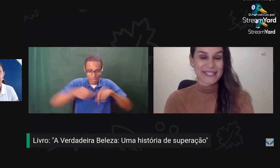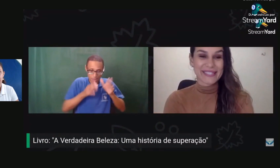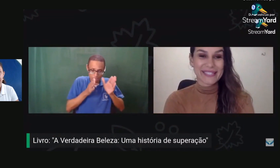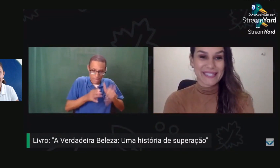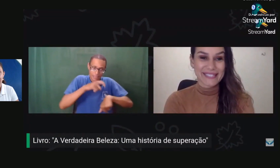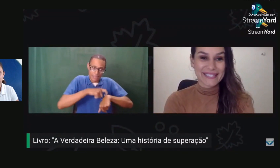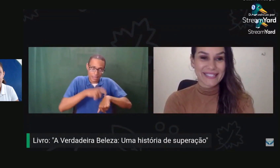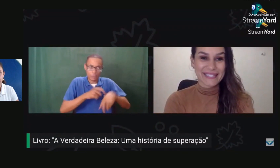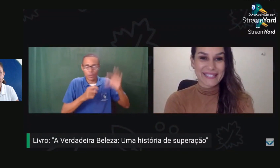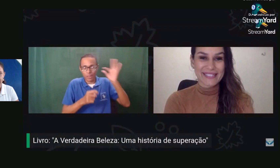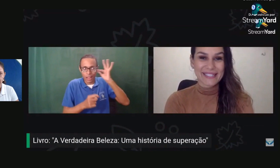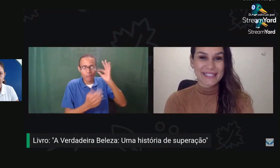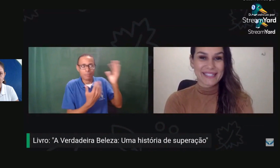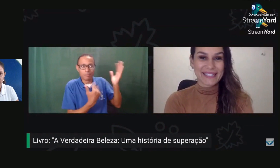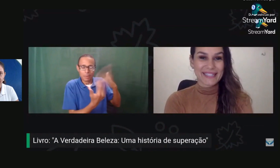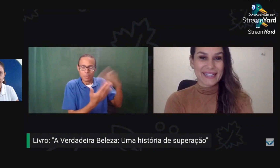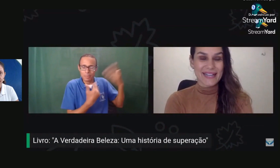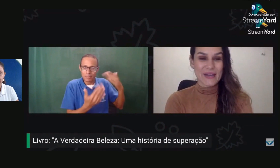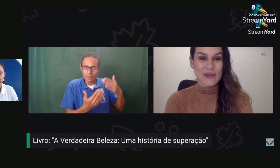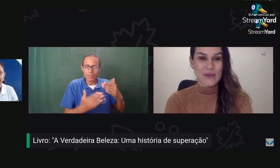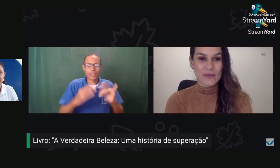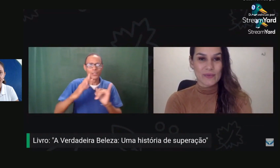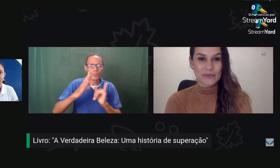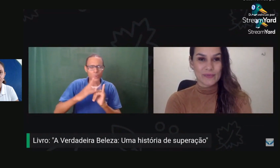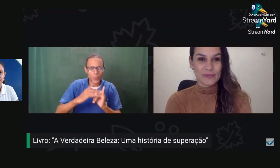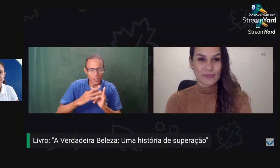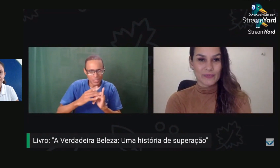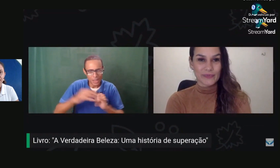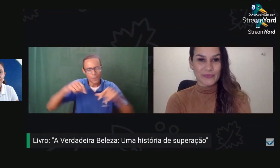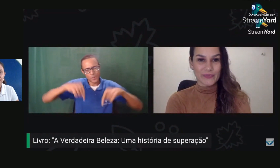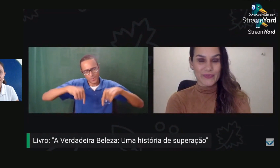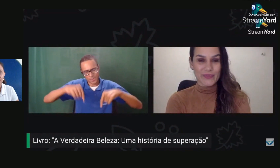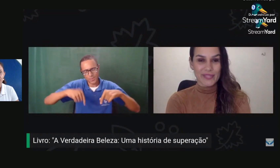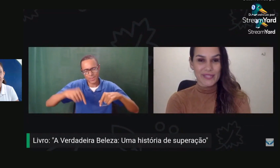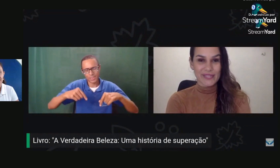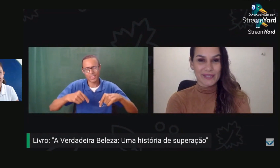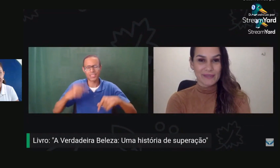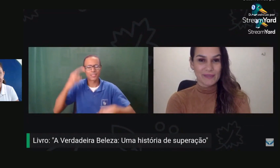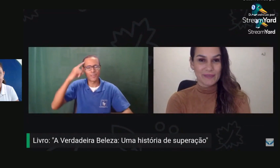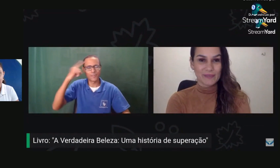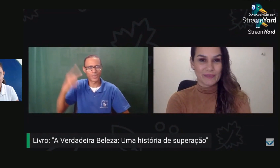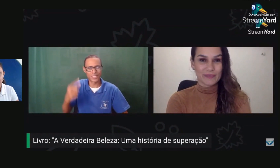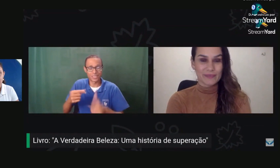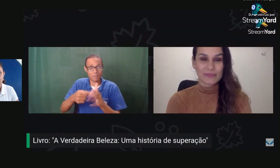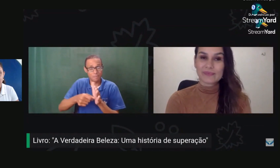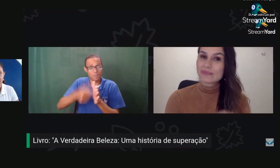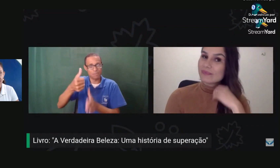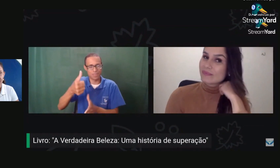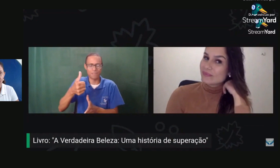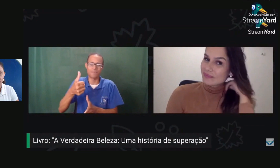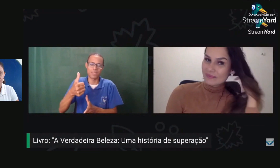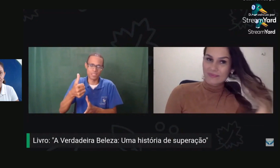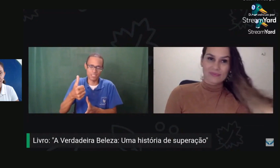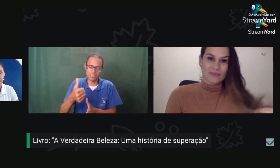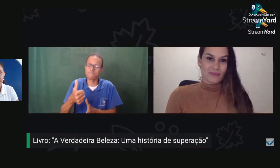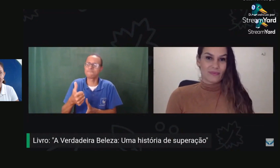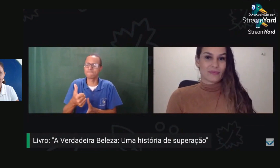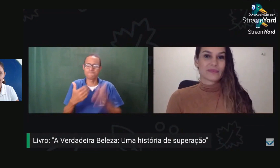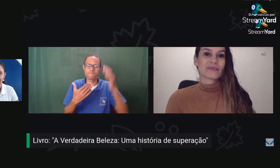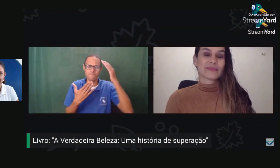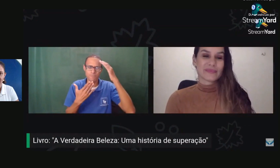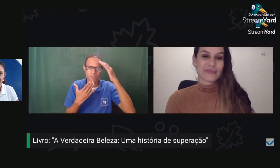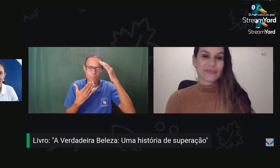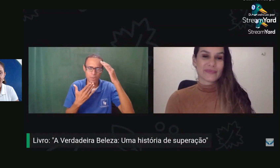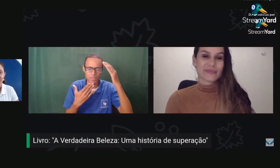pela disponibilidade do seu tempo. A gente sabe que é apertado, né? E você está aqui conosco no nosso canal pela